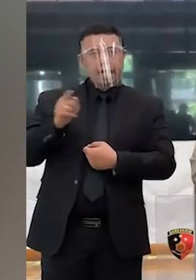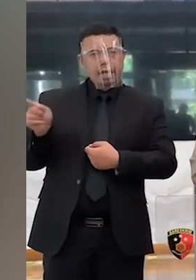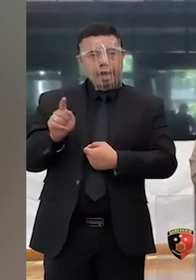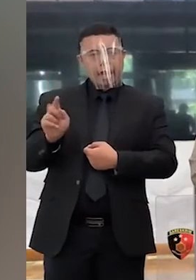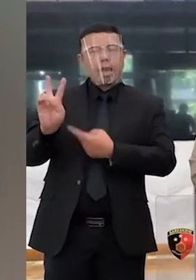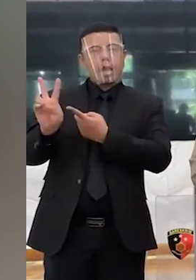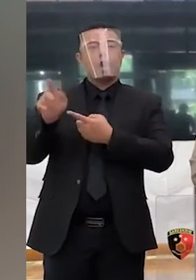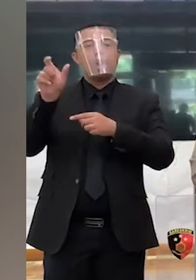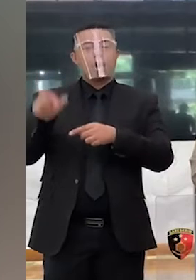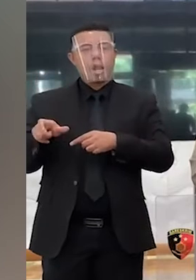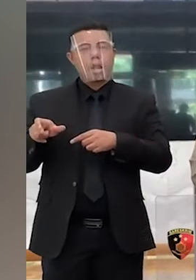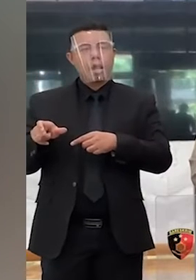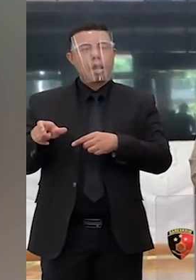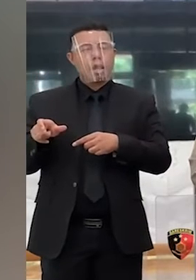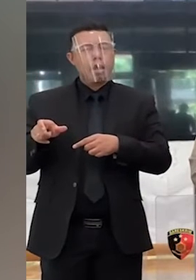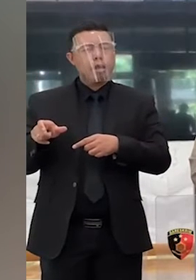sebagai pelaku